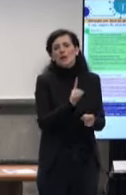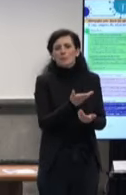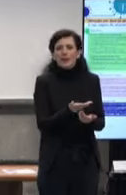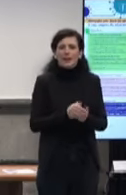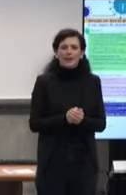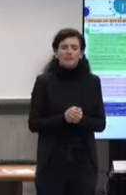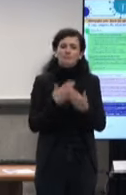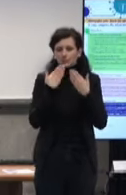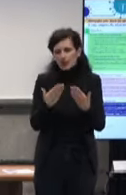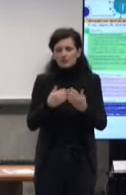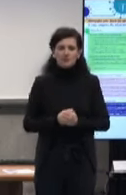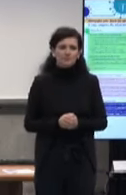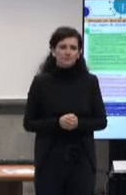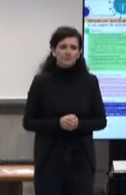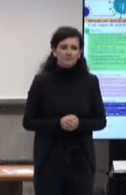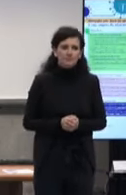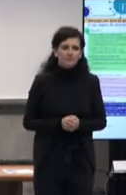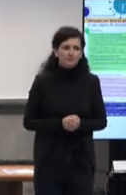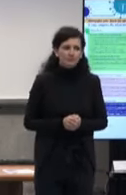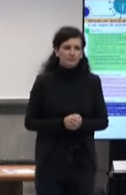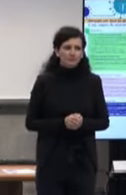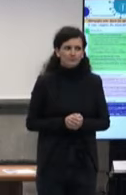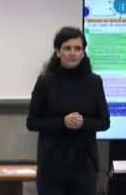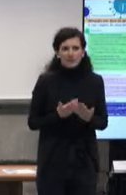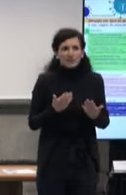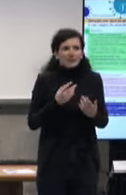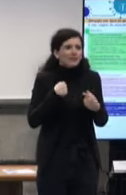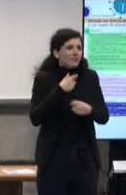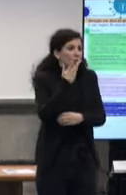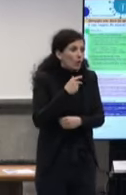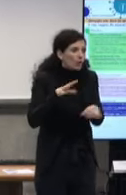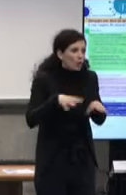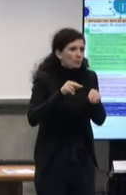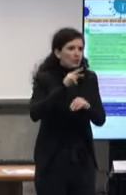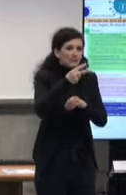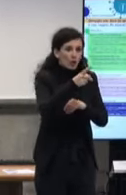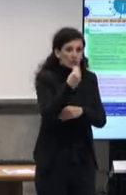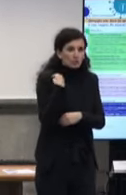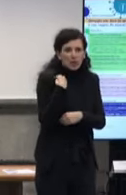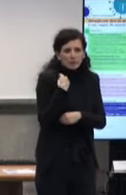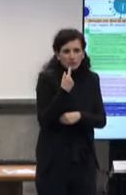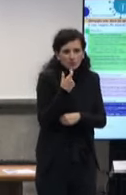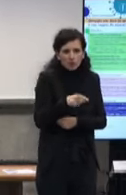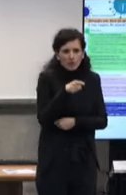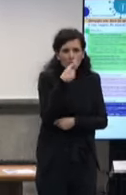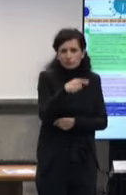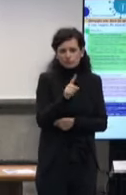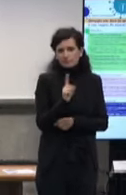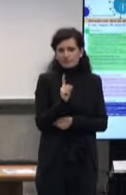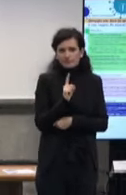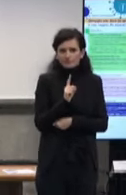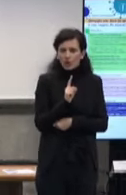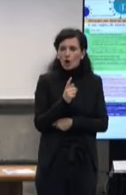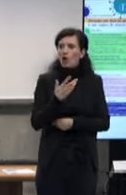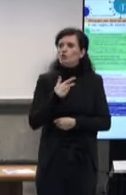grazie non parto subito alla seconda domanda perché non è proprio così e chiaro che qui c'è anche il